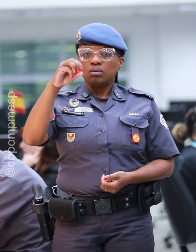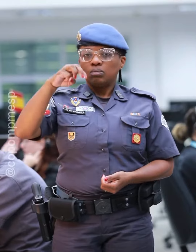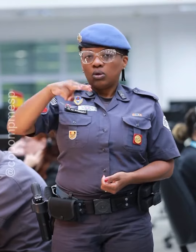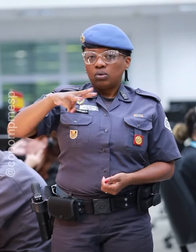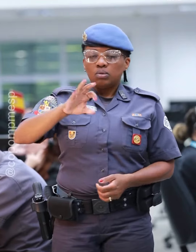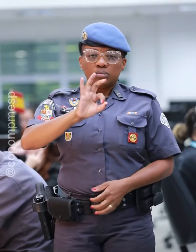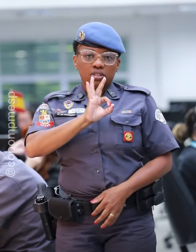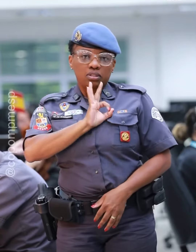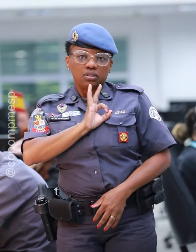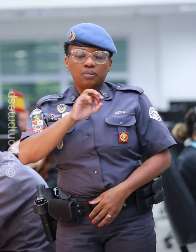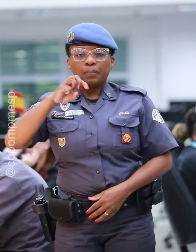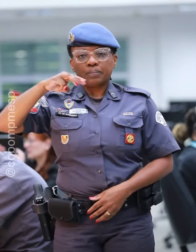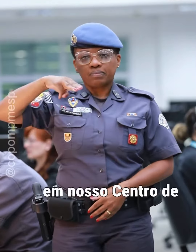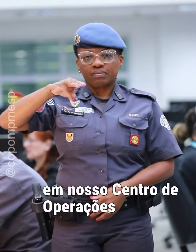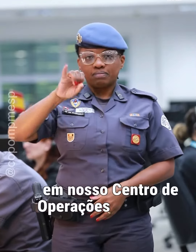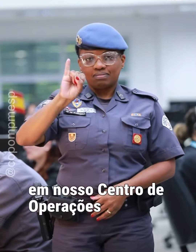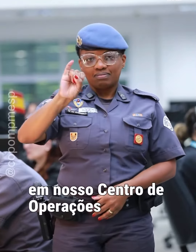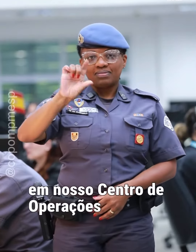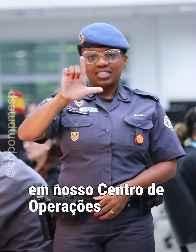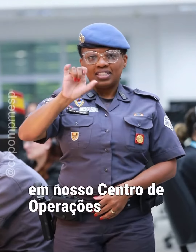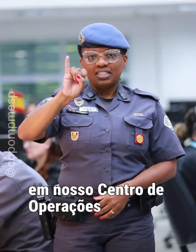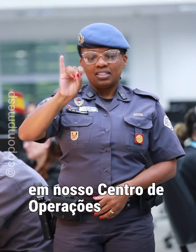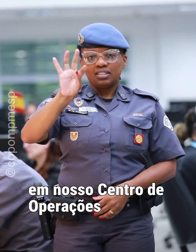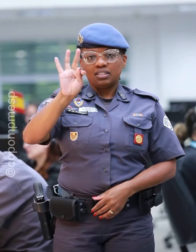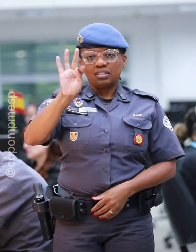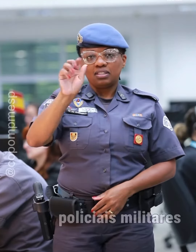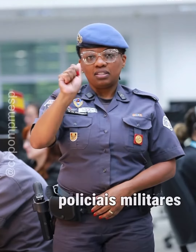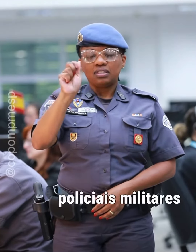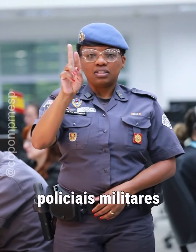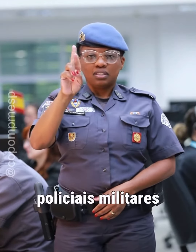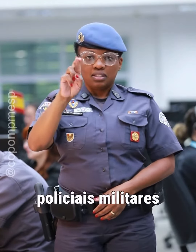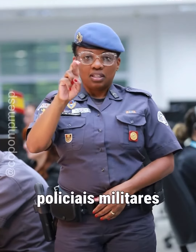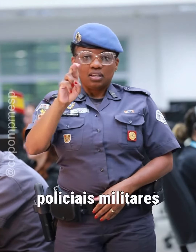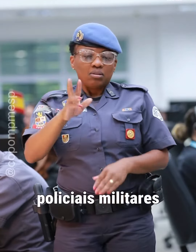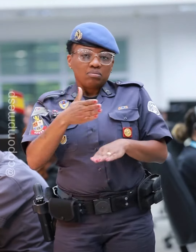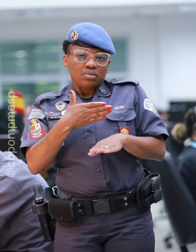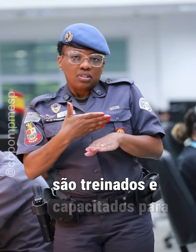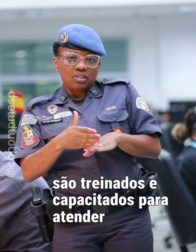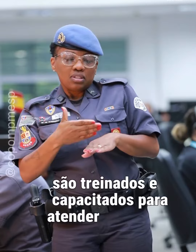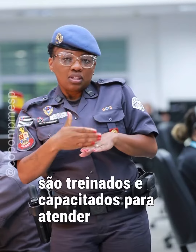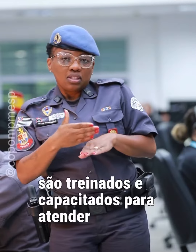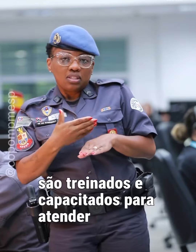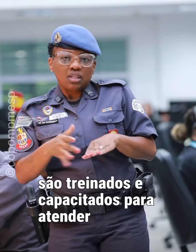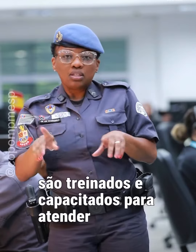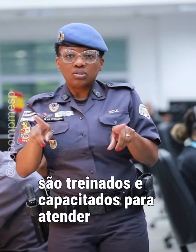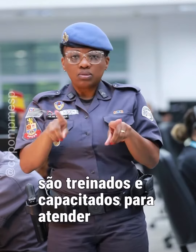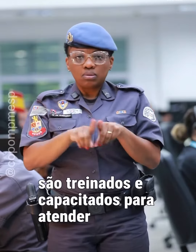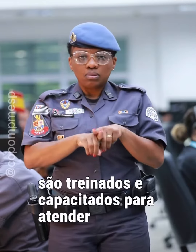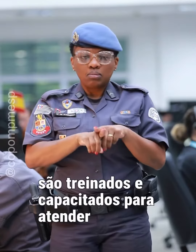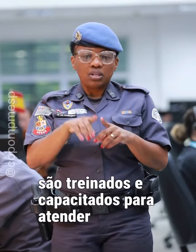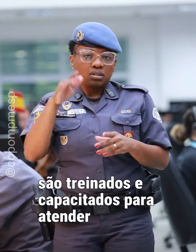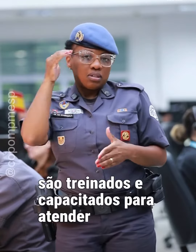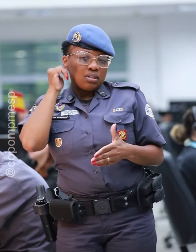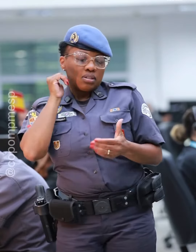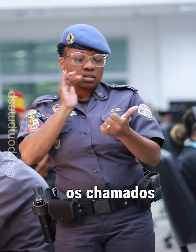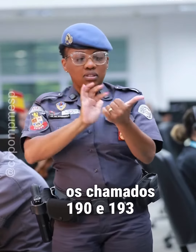Em nosso Centro de Operações, policiais militares são treinados e capacitados para atender os chamados 190